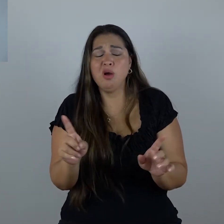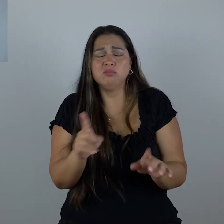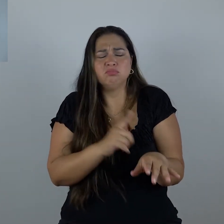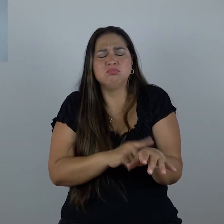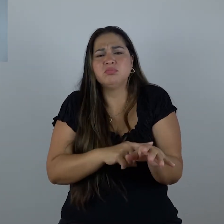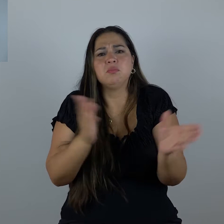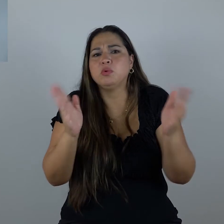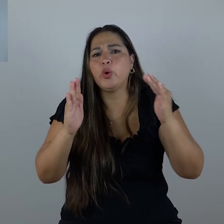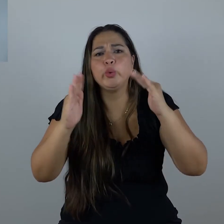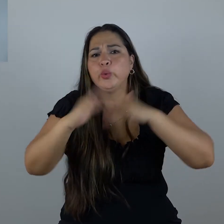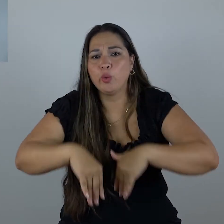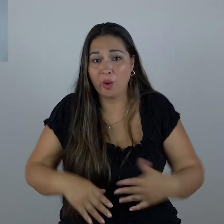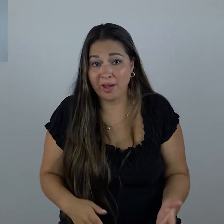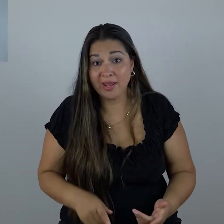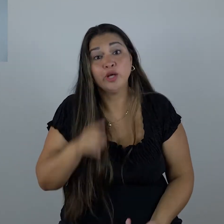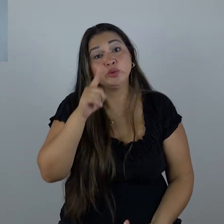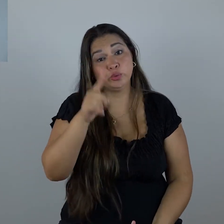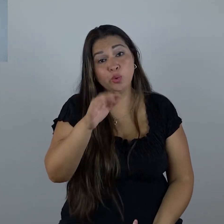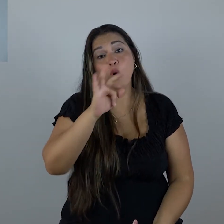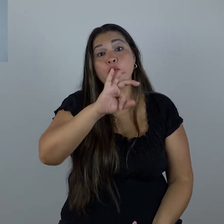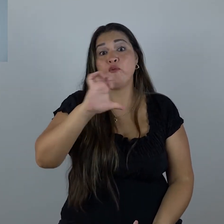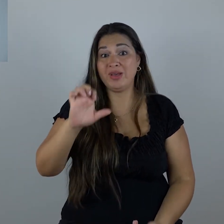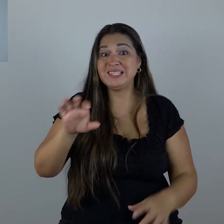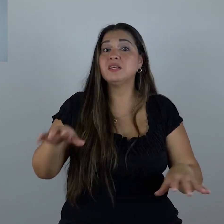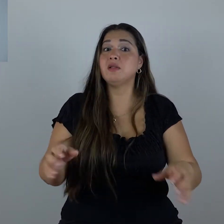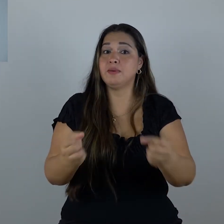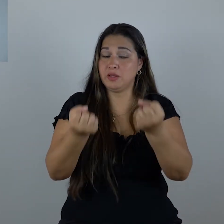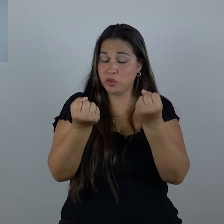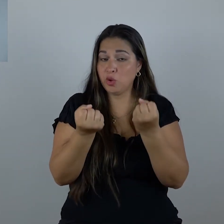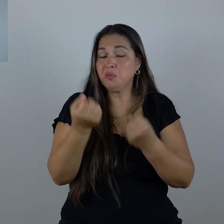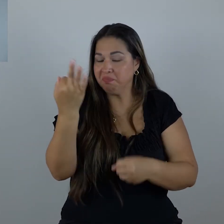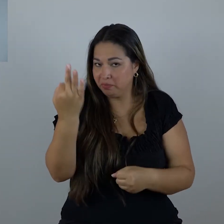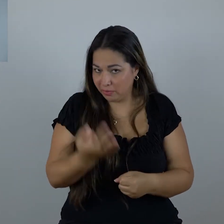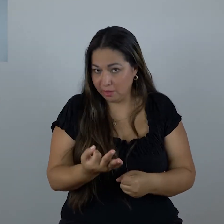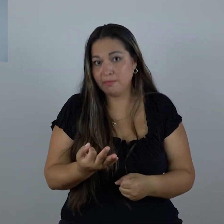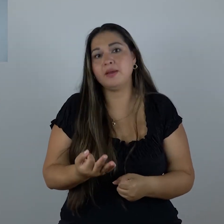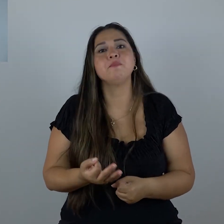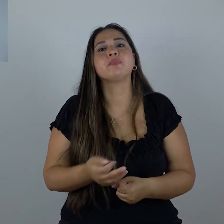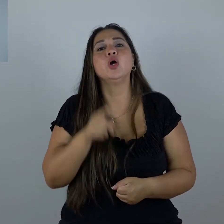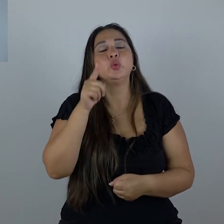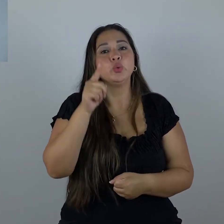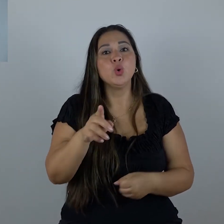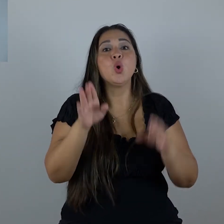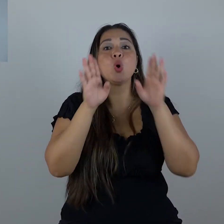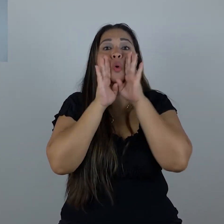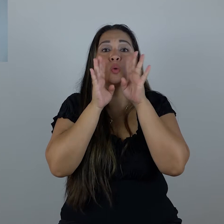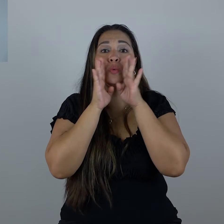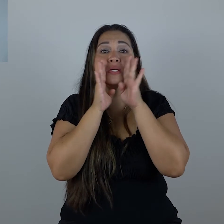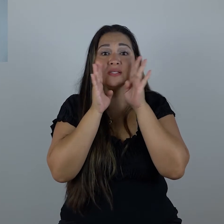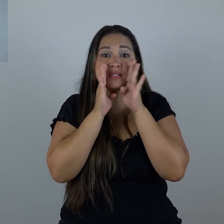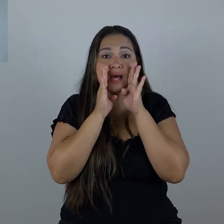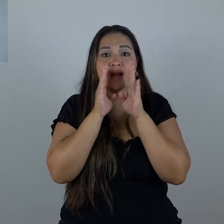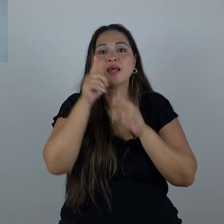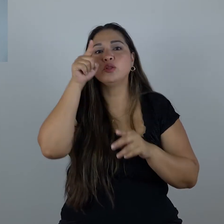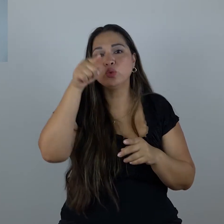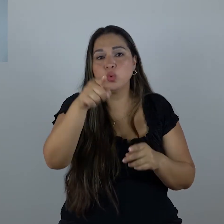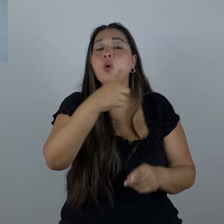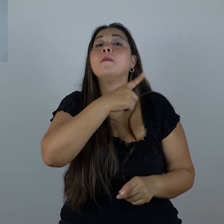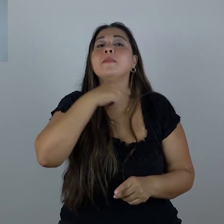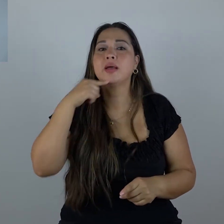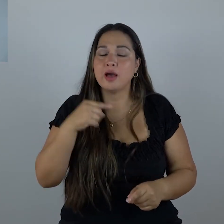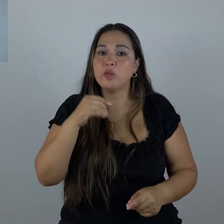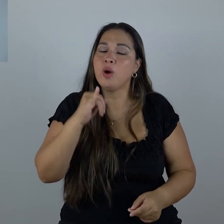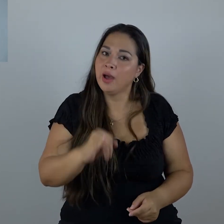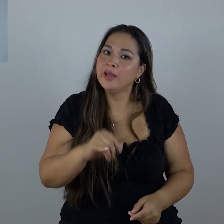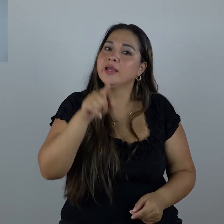nacer, obviamente, de la fe salvadora. Tienes que haber hecho tu confesión privada delante del Señor de que has pecado y que necesitas